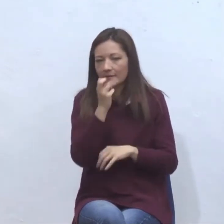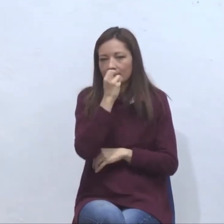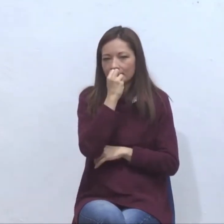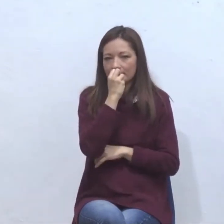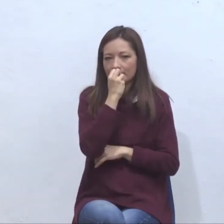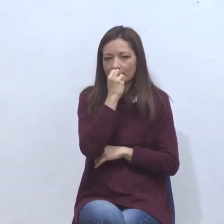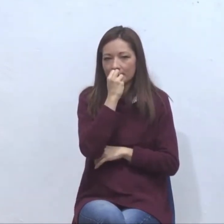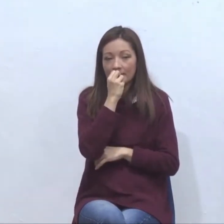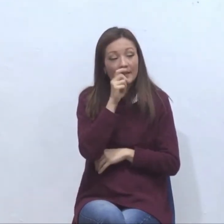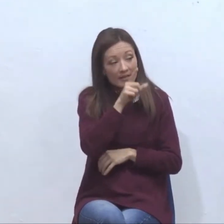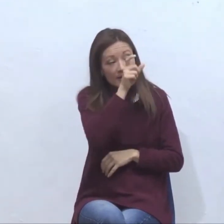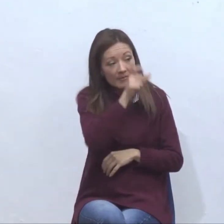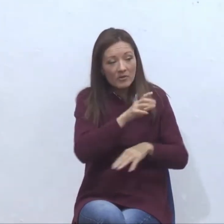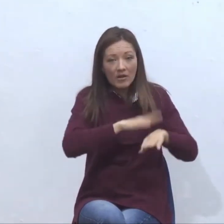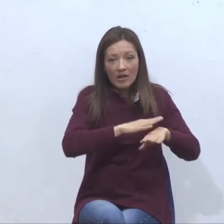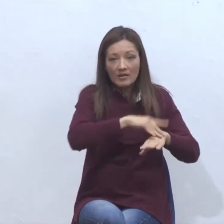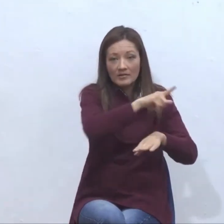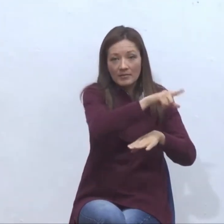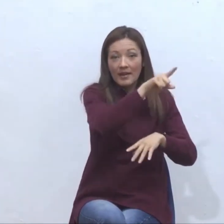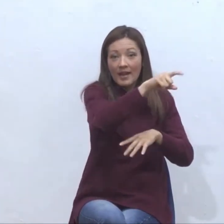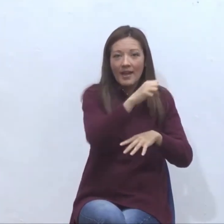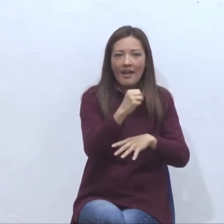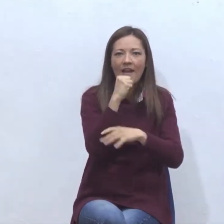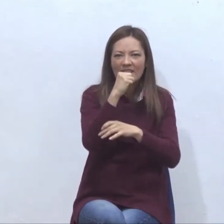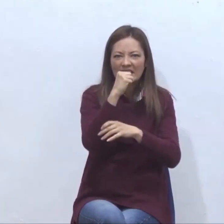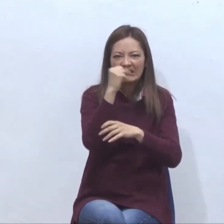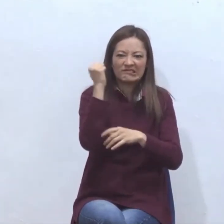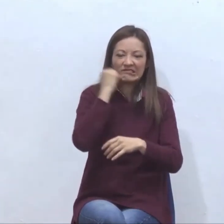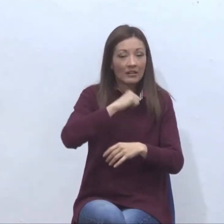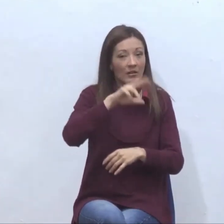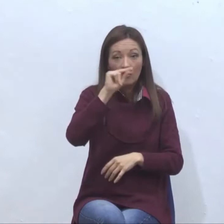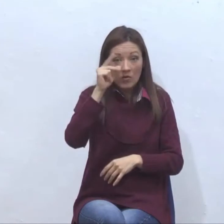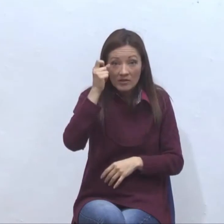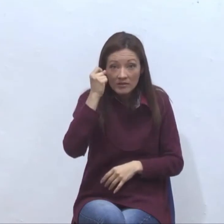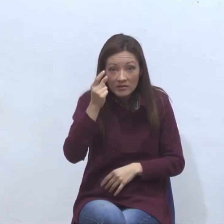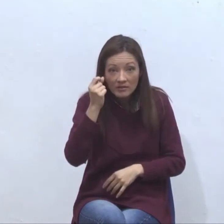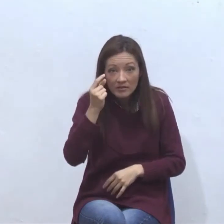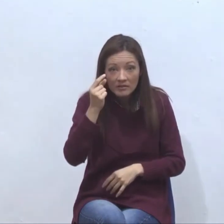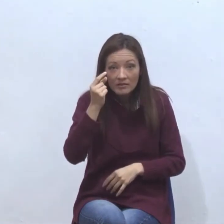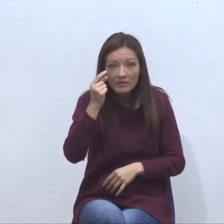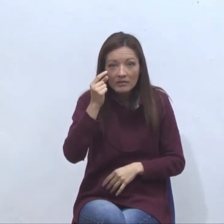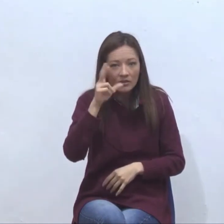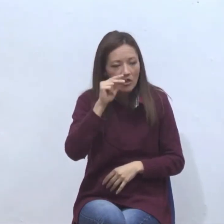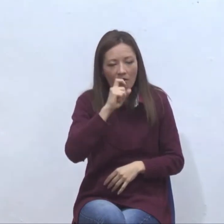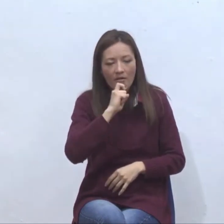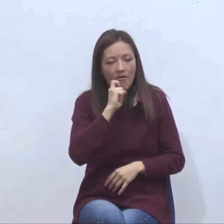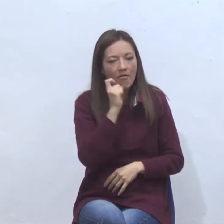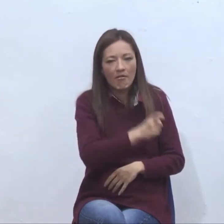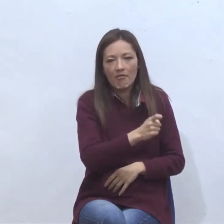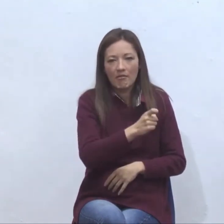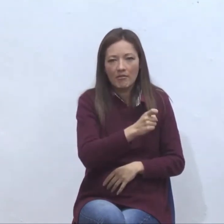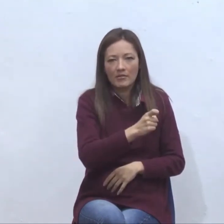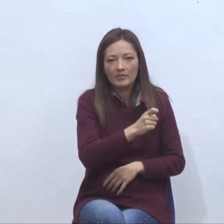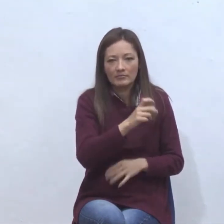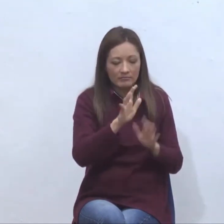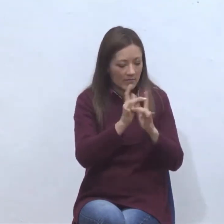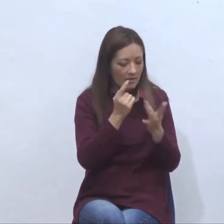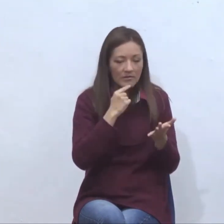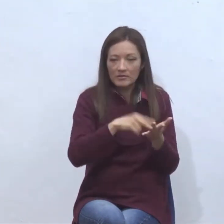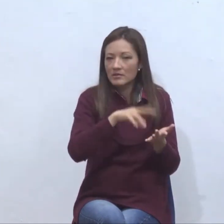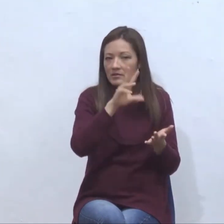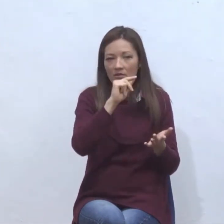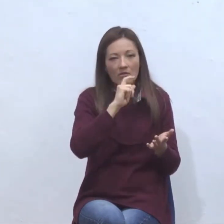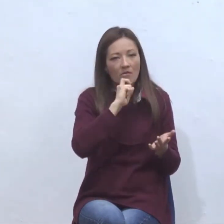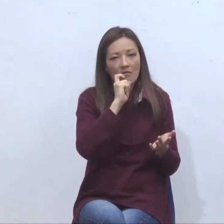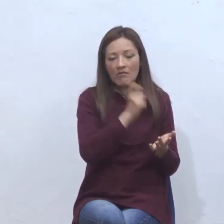Y si a ese que usted está llamando es cabeza dura y no entiende, no lo odie. Ahí está mandando, no lo